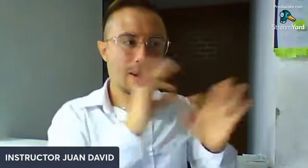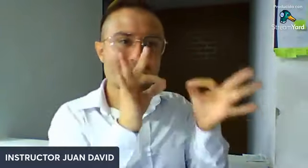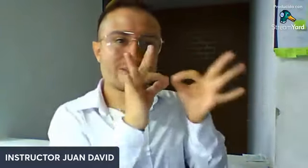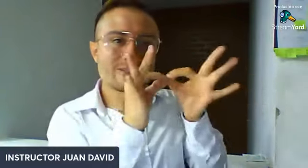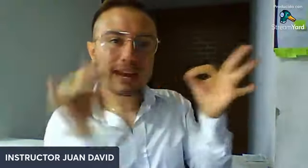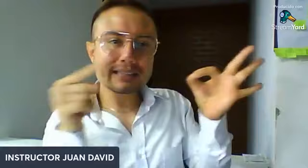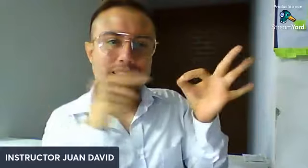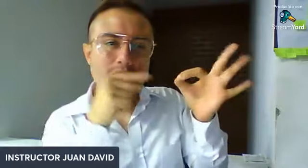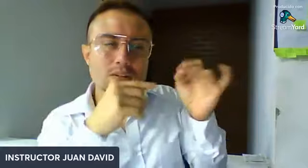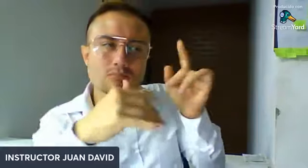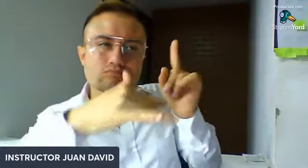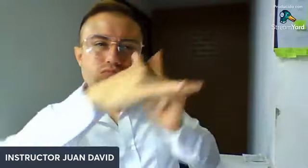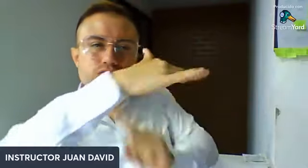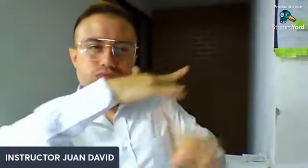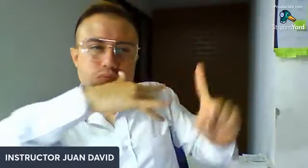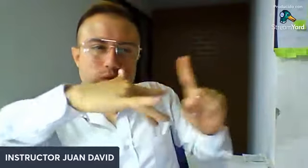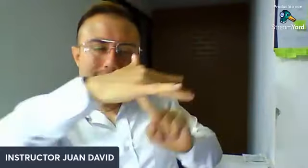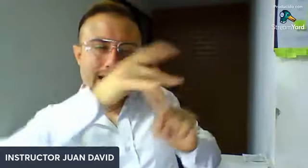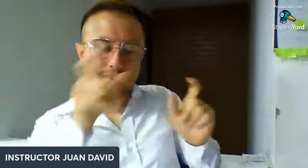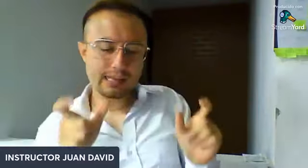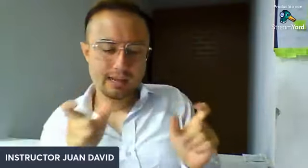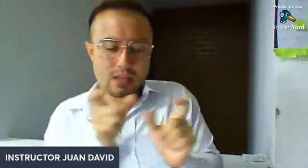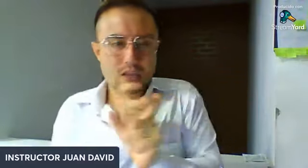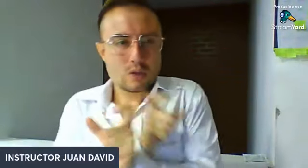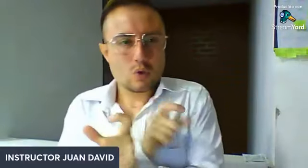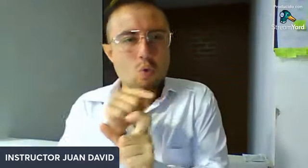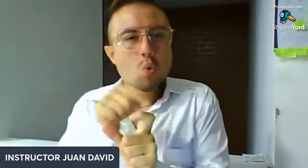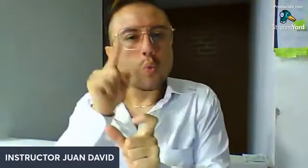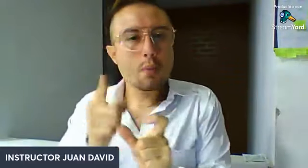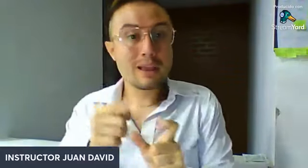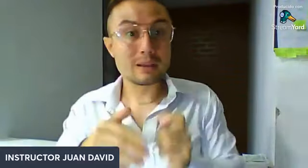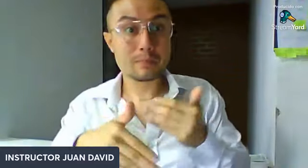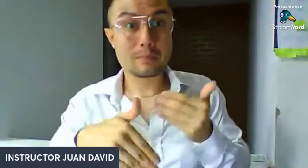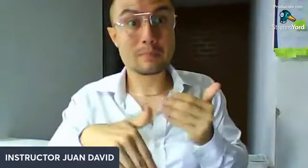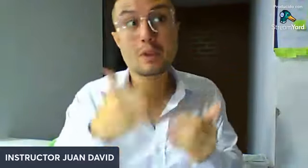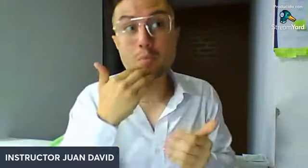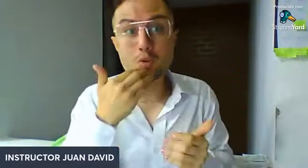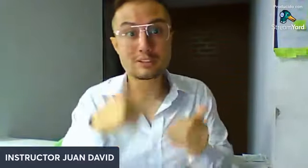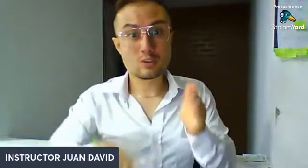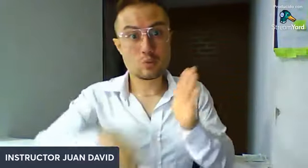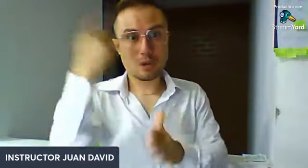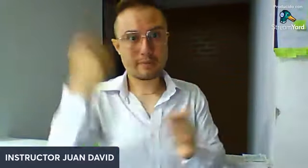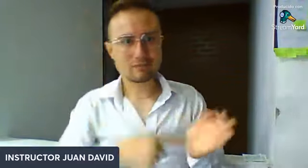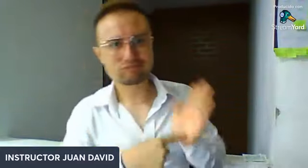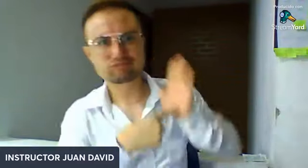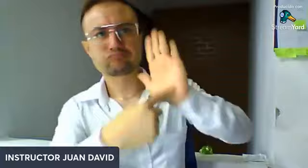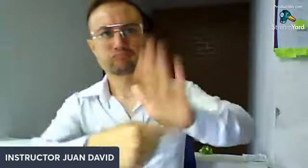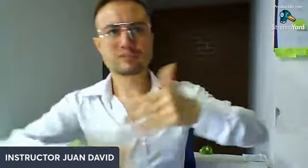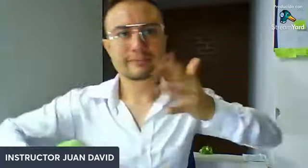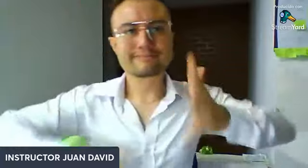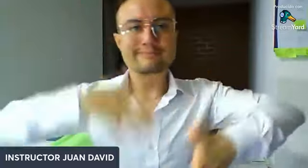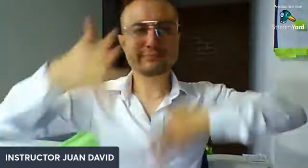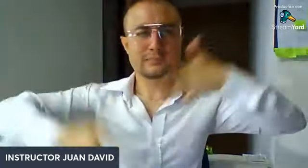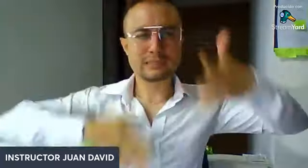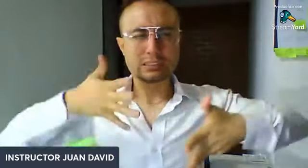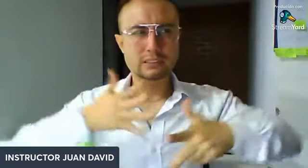intérprete sordo e intérprete oyente, pues hacen la traducción como tal de estas frases, buscan la equivalencia en la lengua de